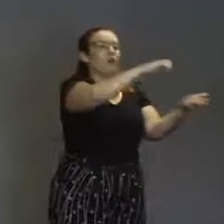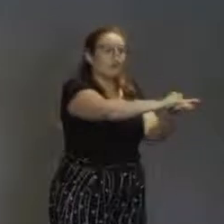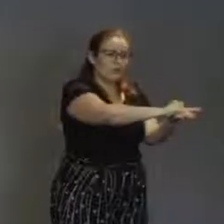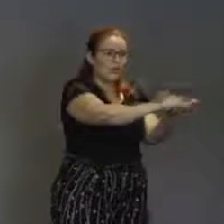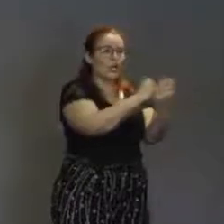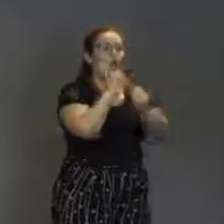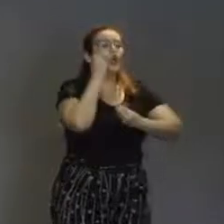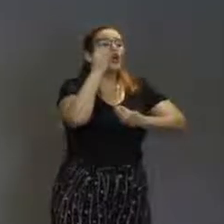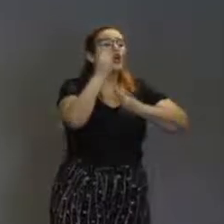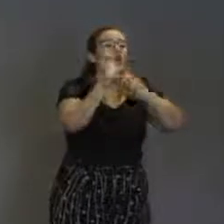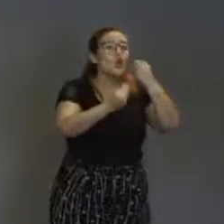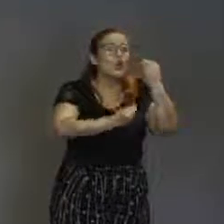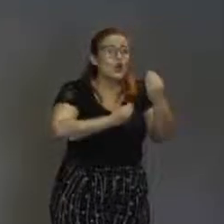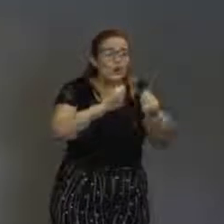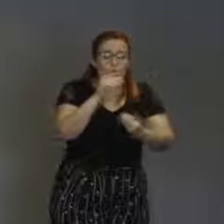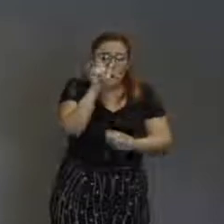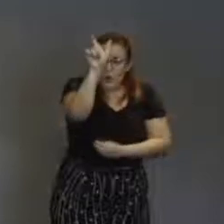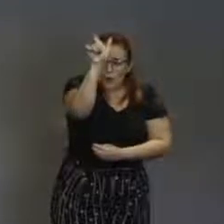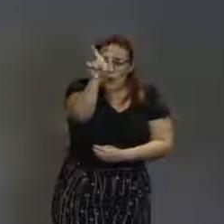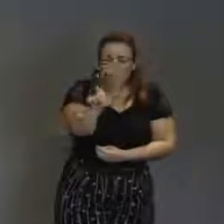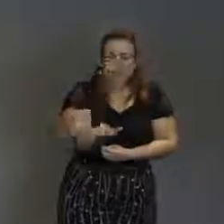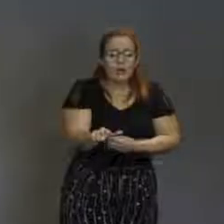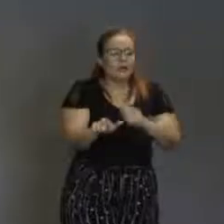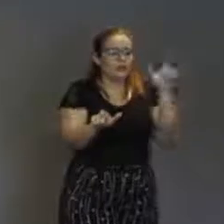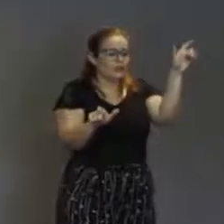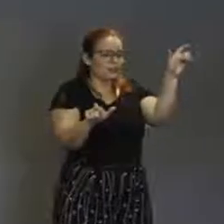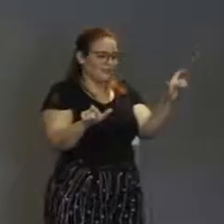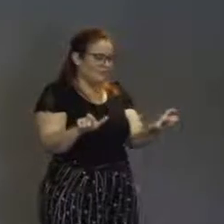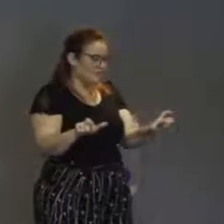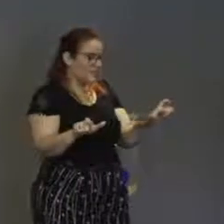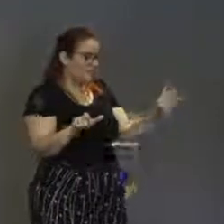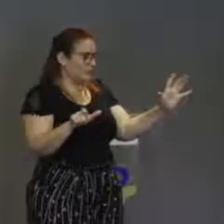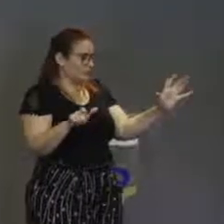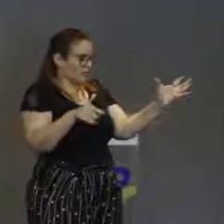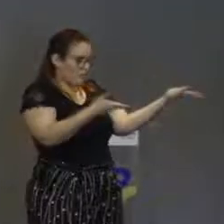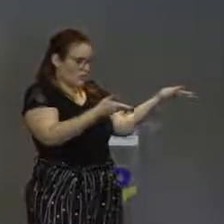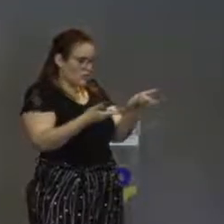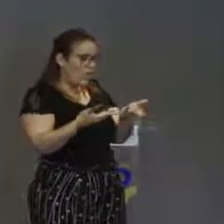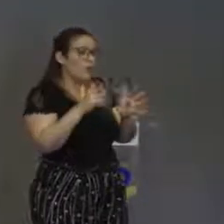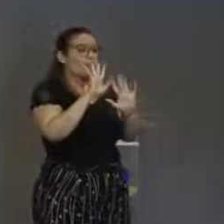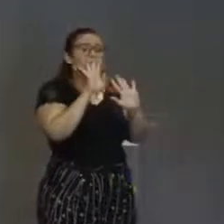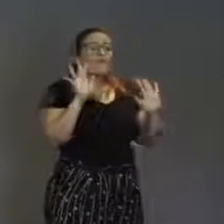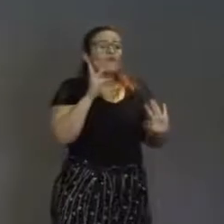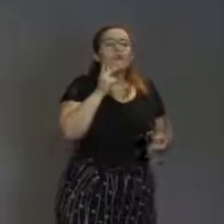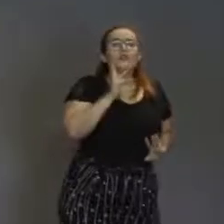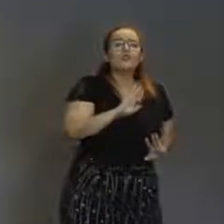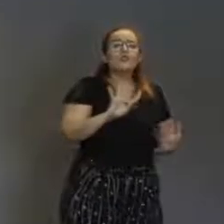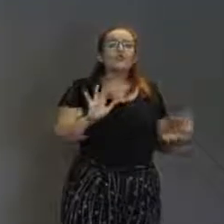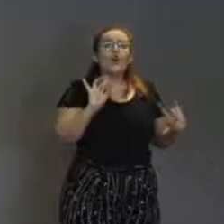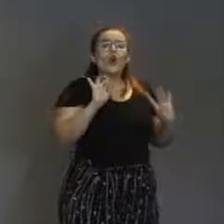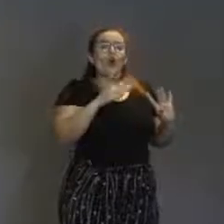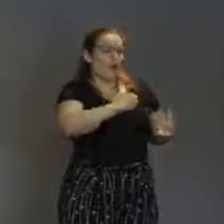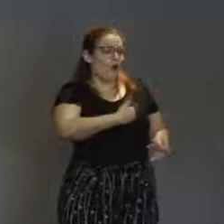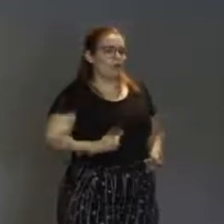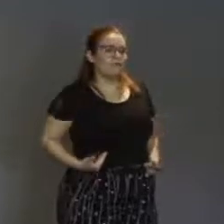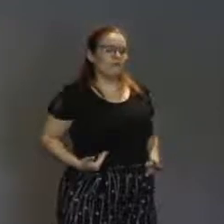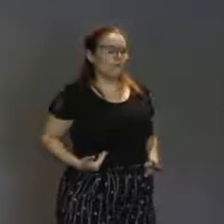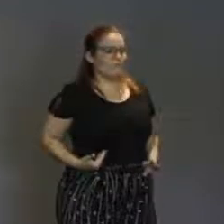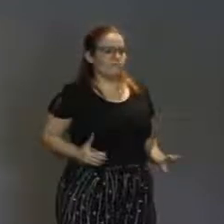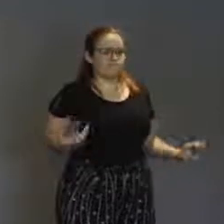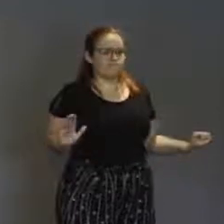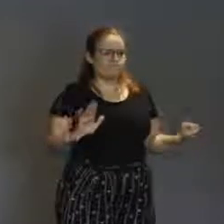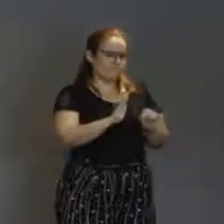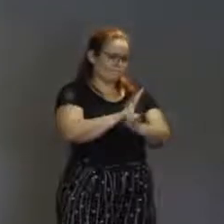coloca esses atores para receber outros. E eu não estou falando só de governo, tá, gente? O governo realmente ele ocupa muito espaço, né?